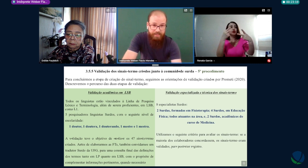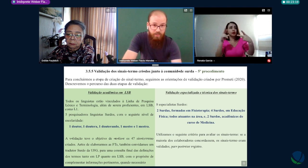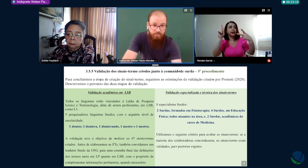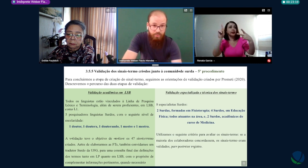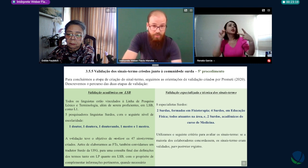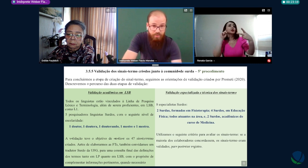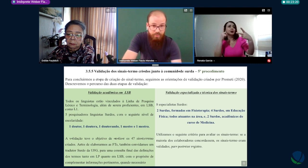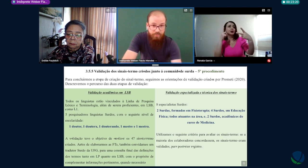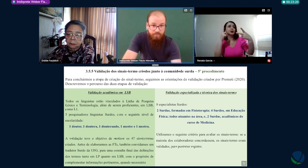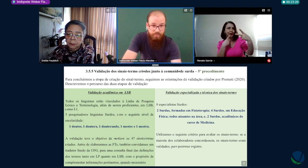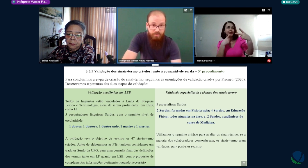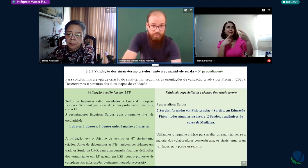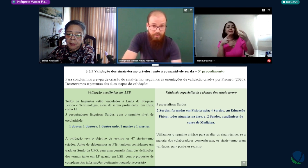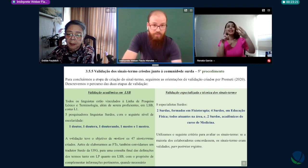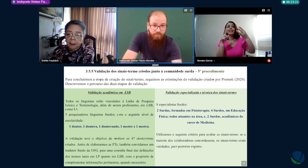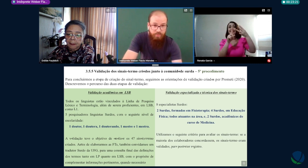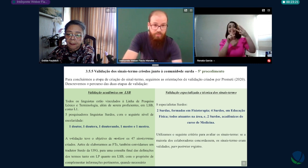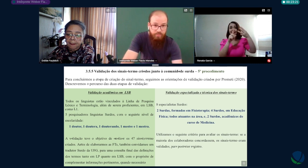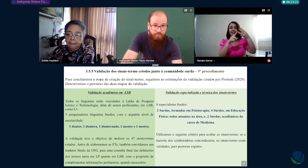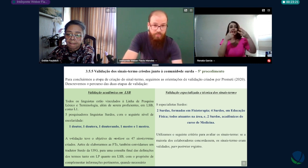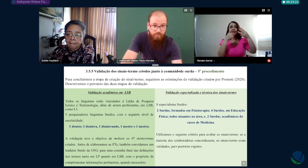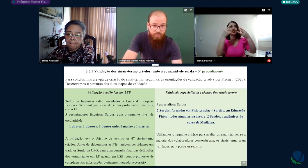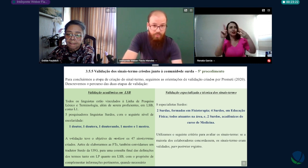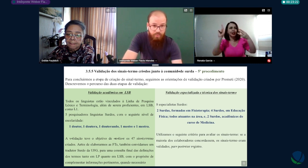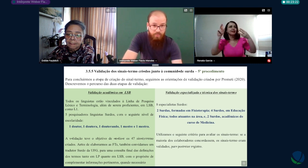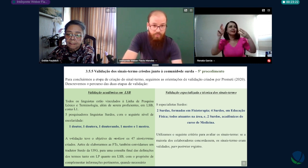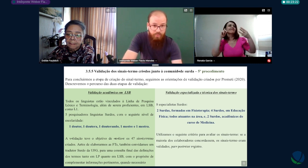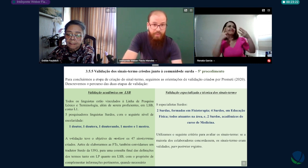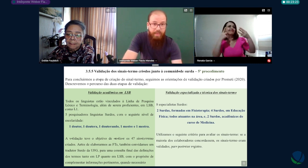um deles, doutor.